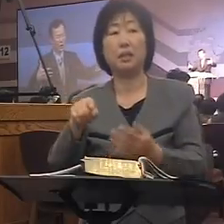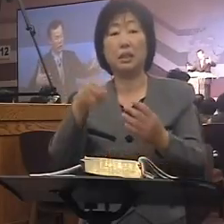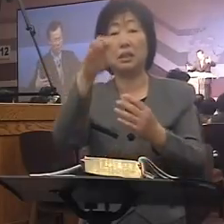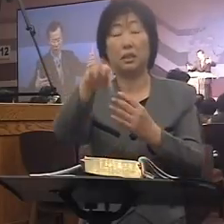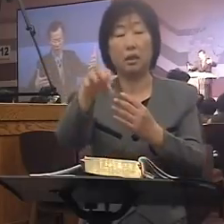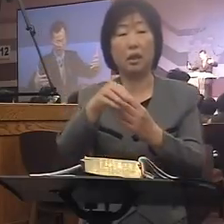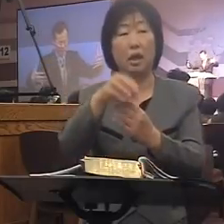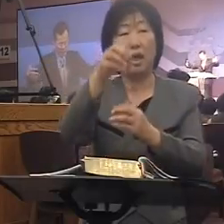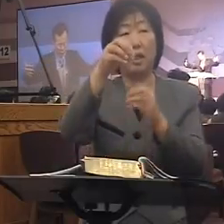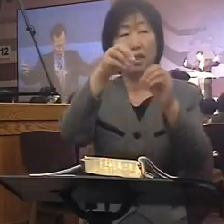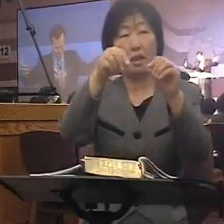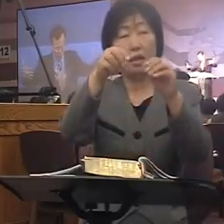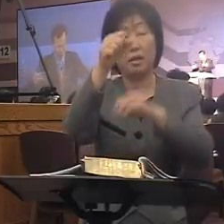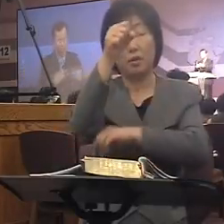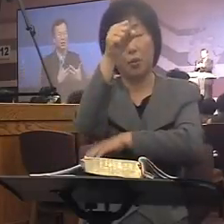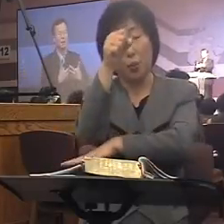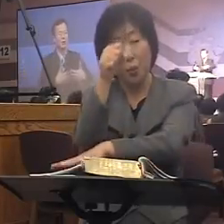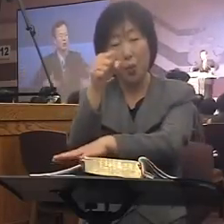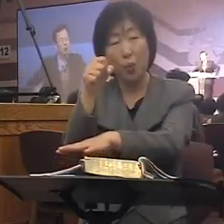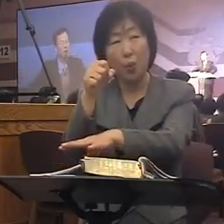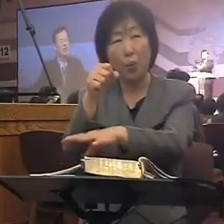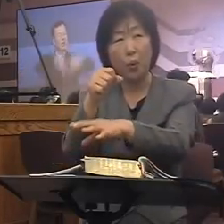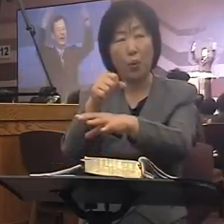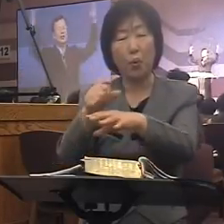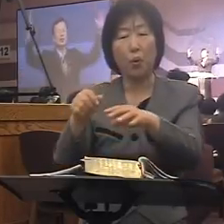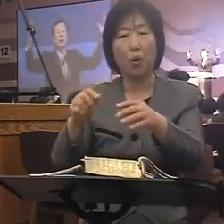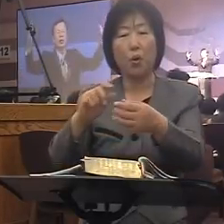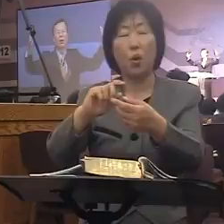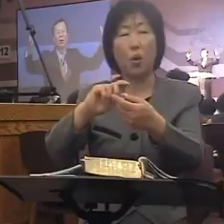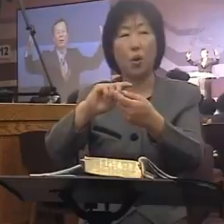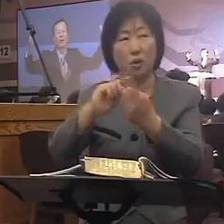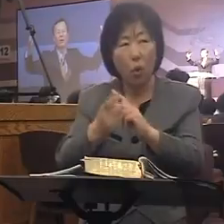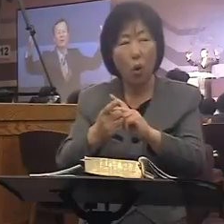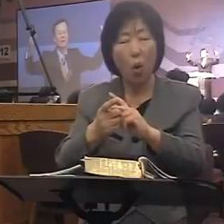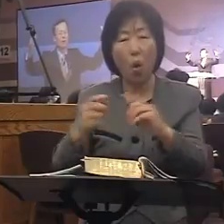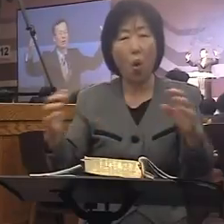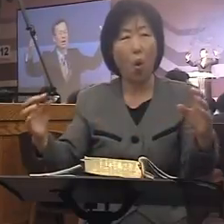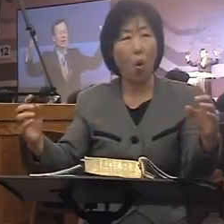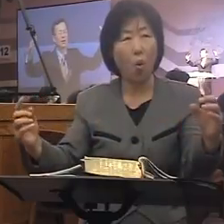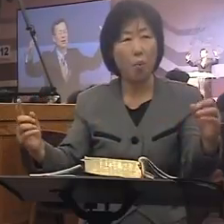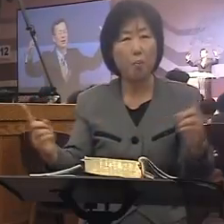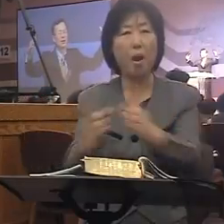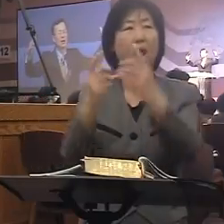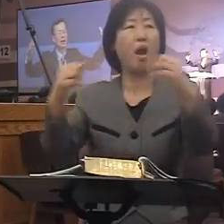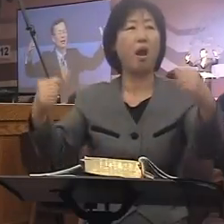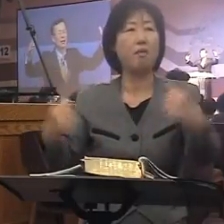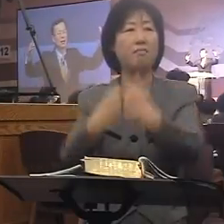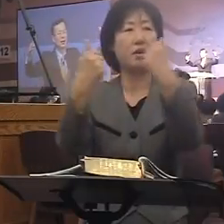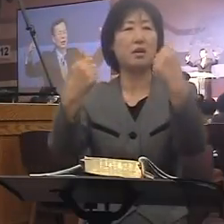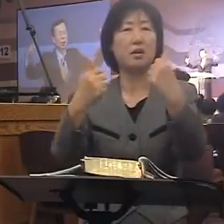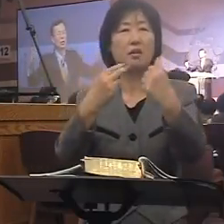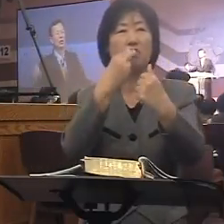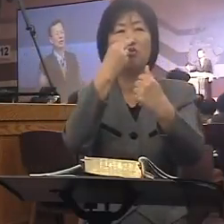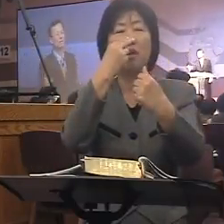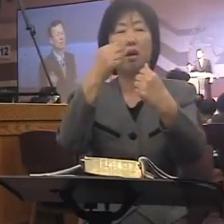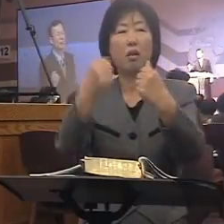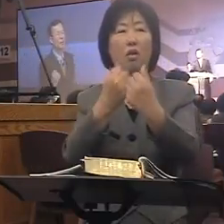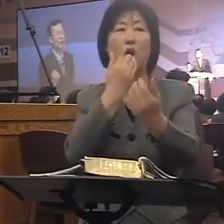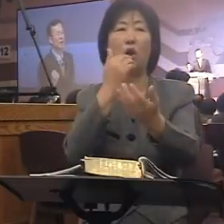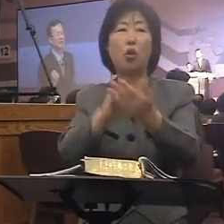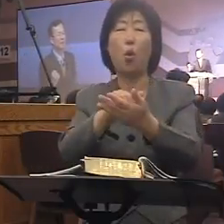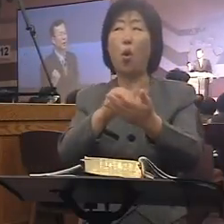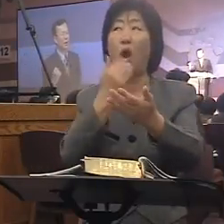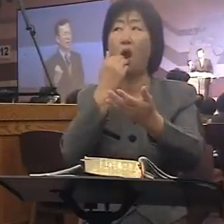있는 플레이트, 판이 서로 부닥치면서 수면이 깨지고 그냥 그 돌들이